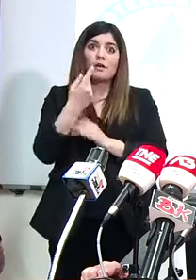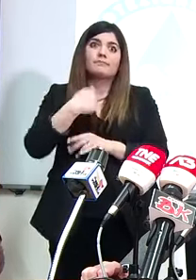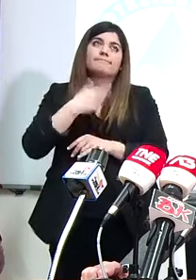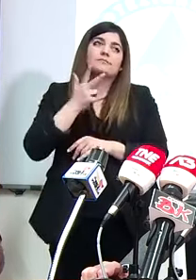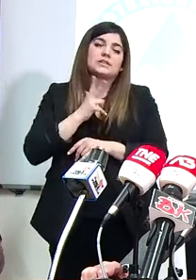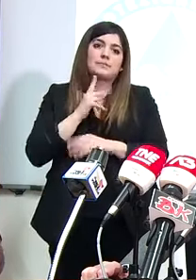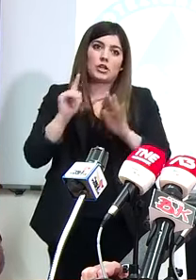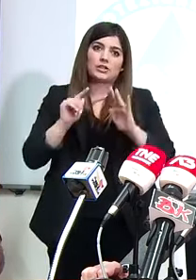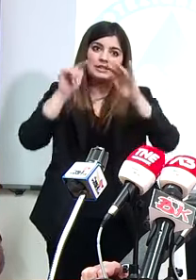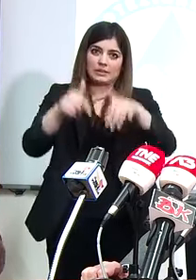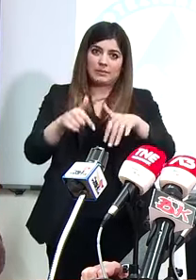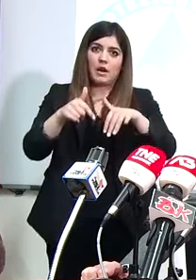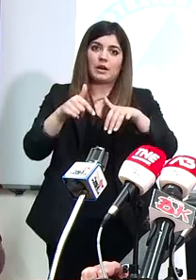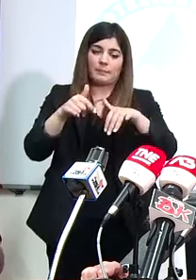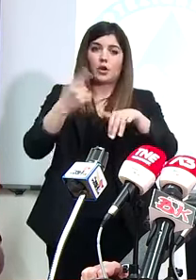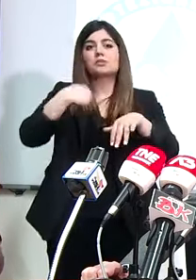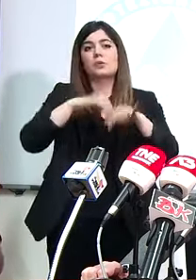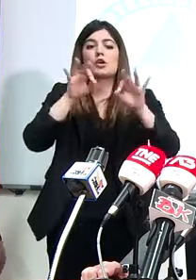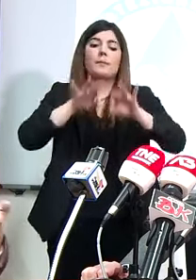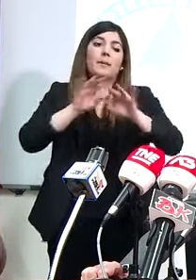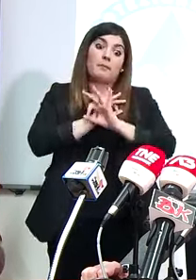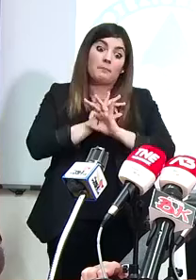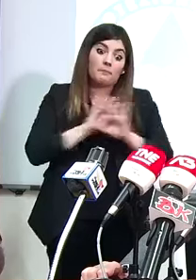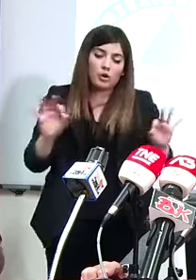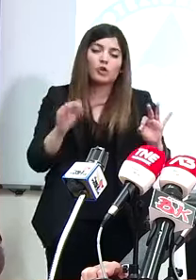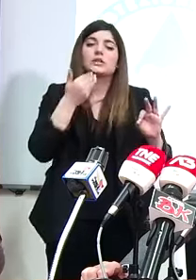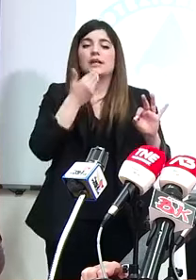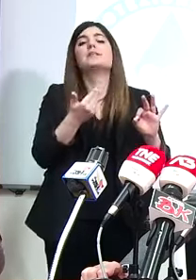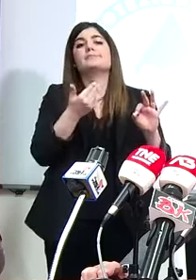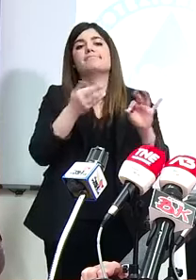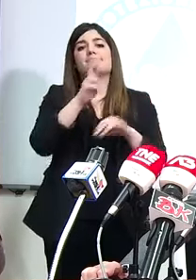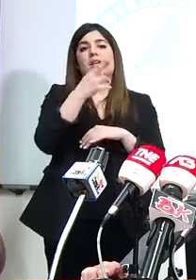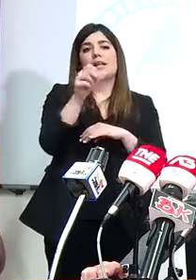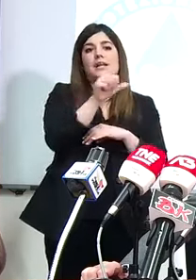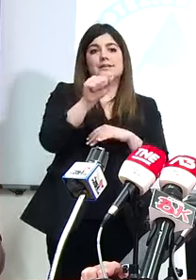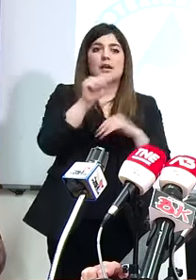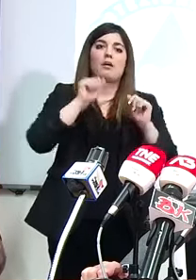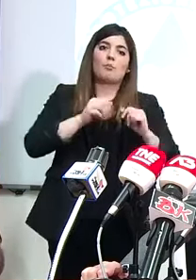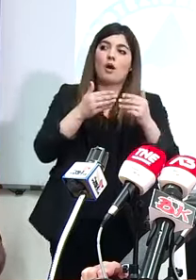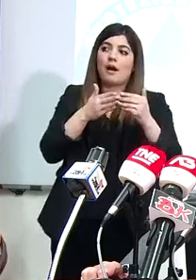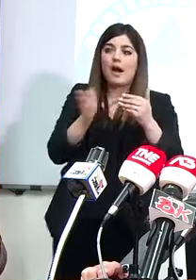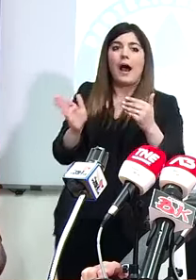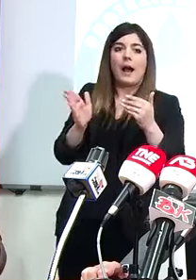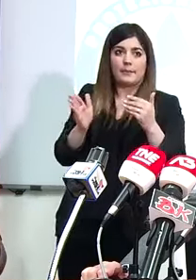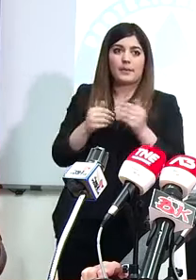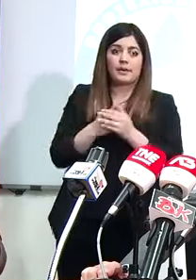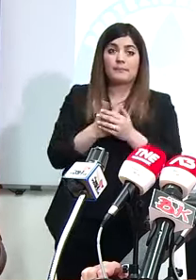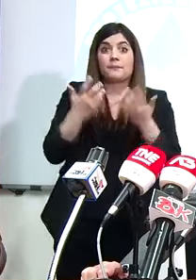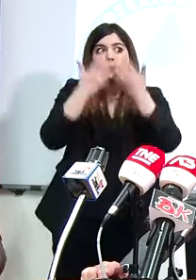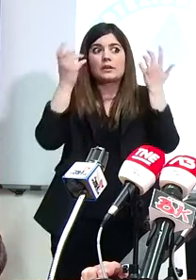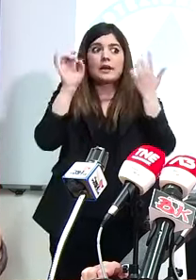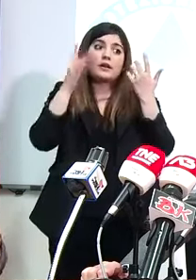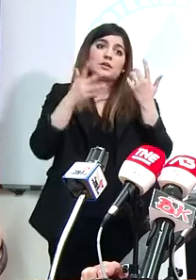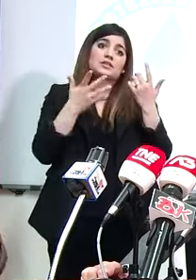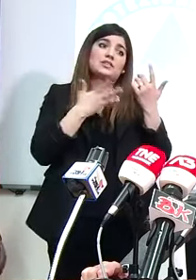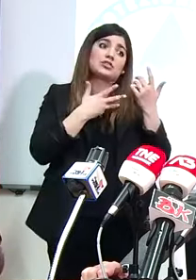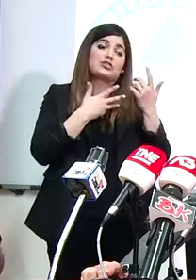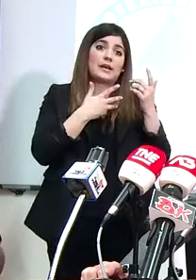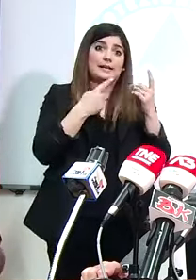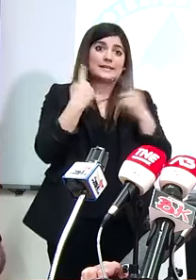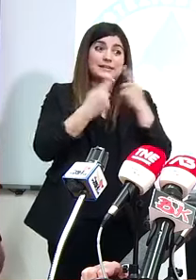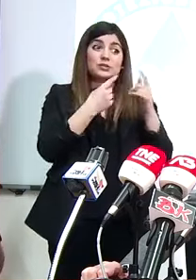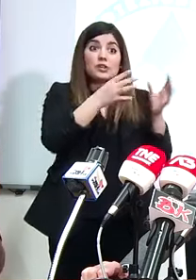riusciremo proprio per permettere la riapertura dove possibile e chiaro che se ci sono dei nuclei di positivi dobbiamo essere più attenti anche massa ancora